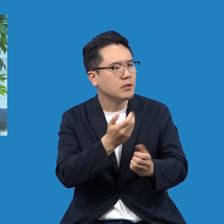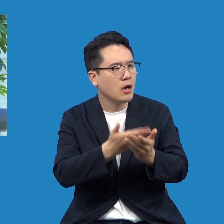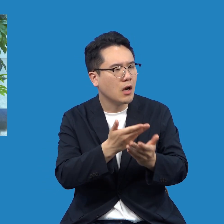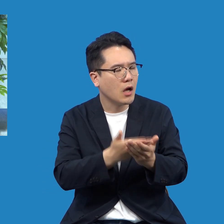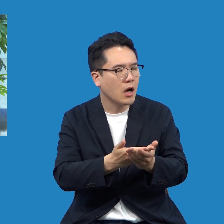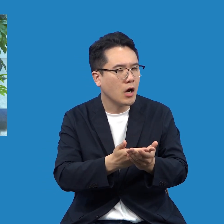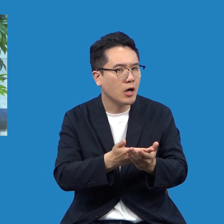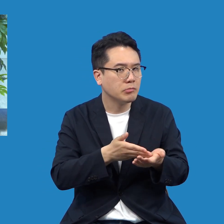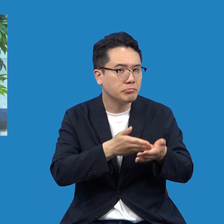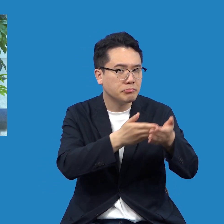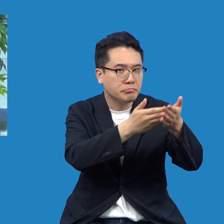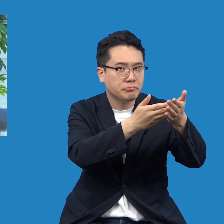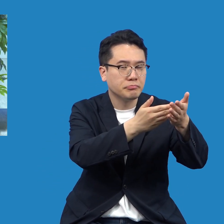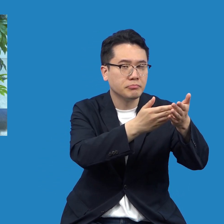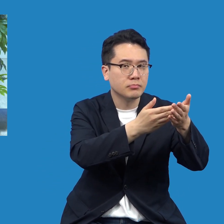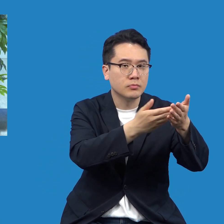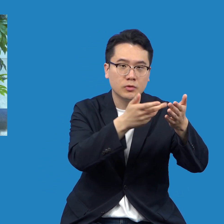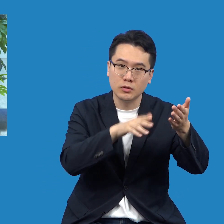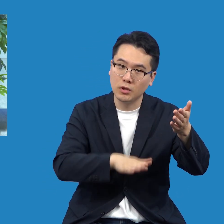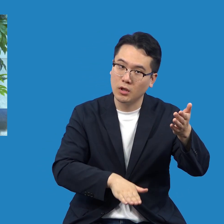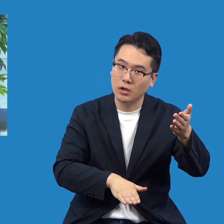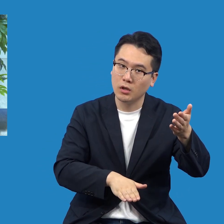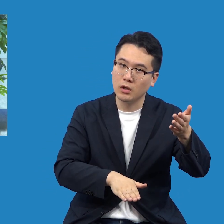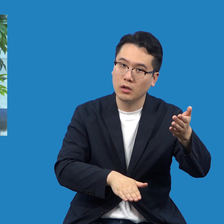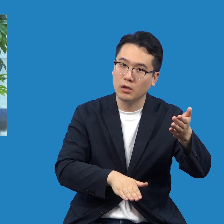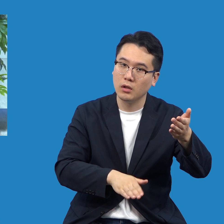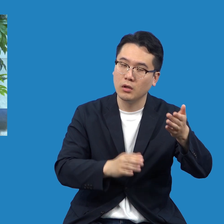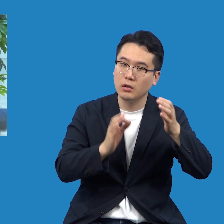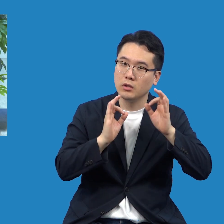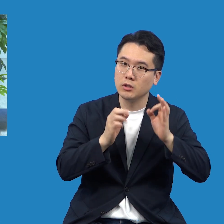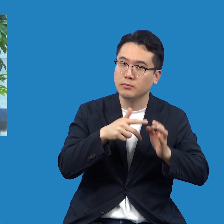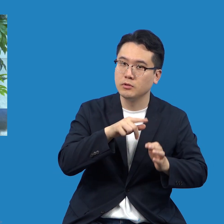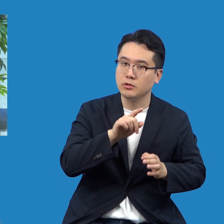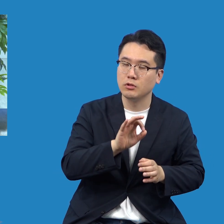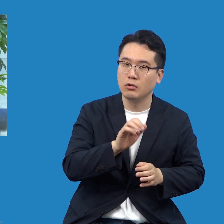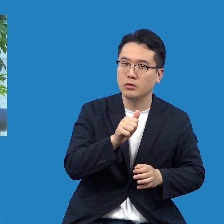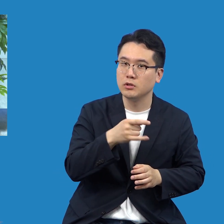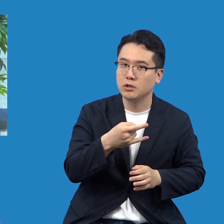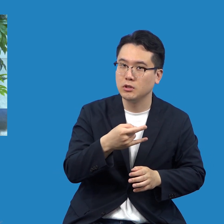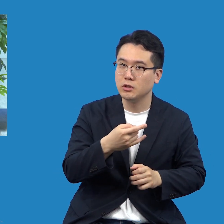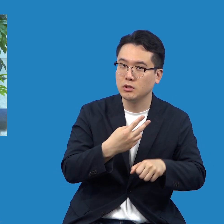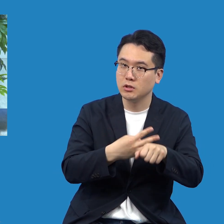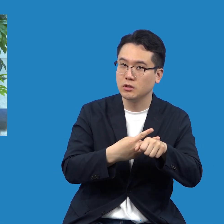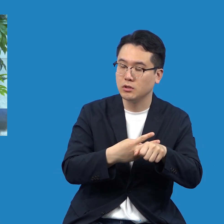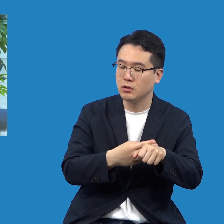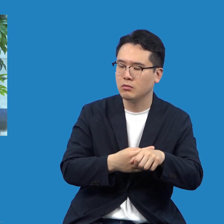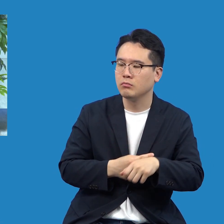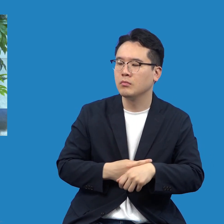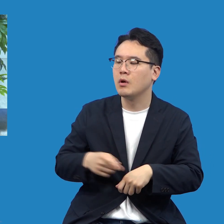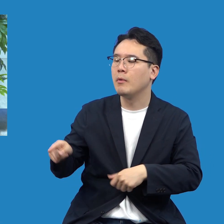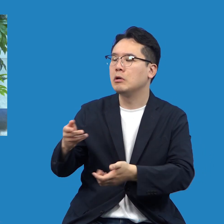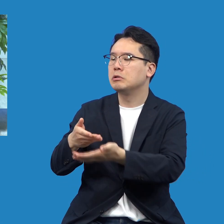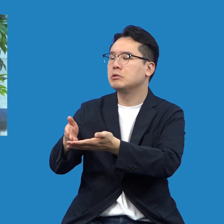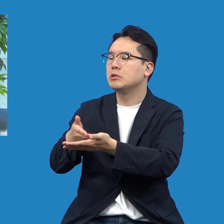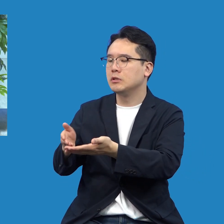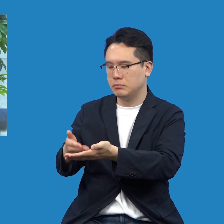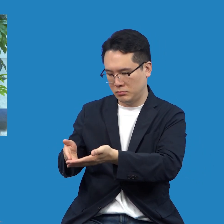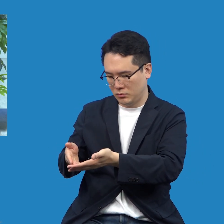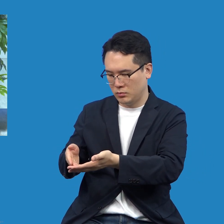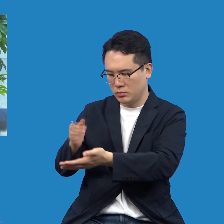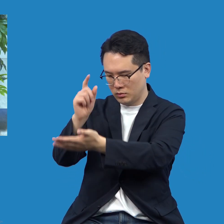근데 추사가 이제 허련에게 한번 그림을 그려보라, 글을 한번 써보라 이렇게